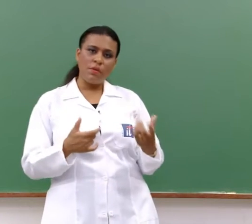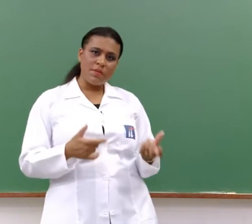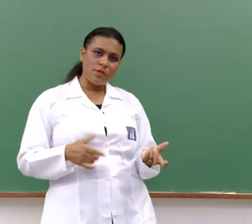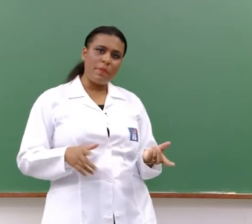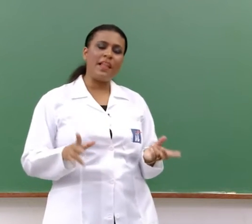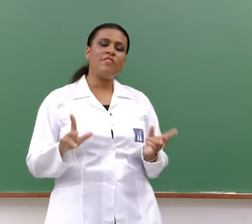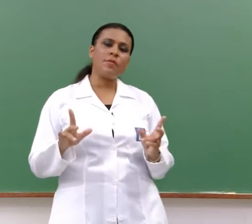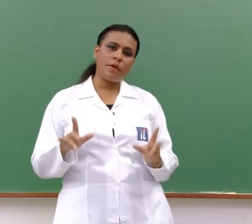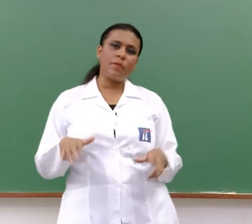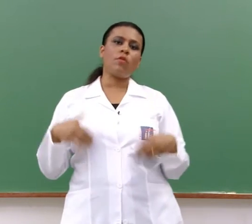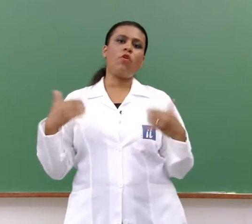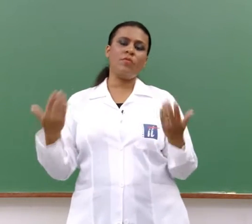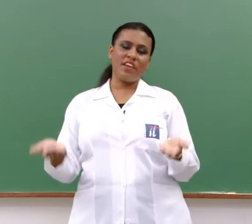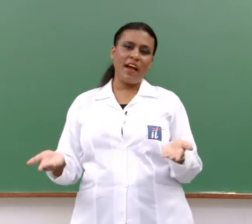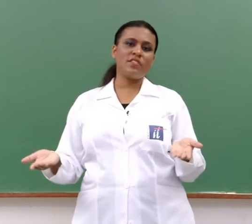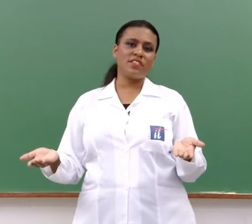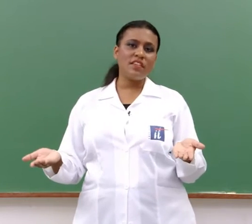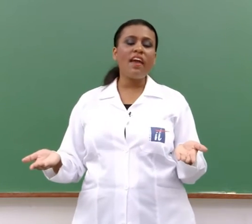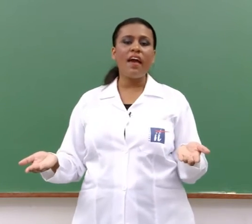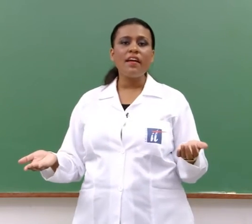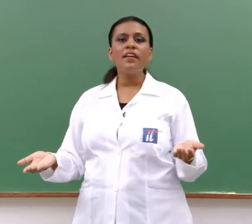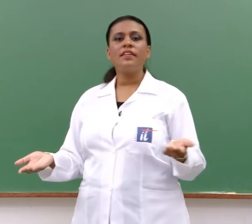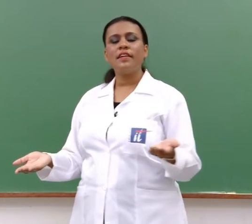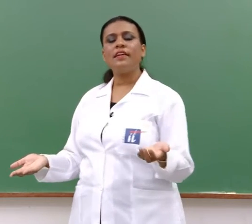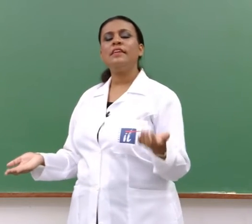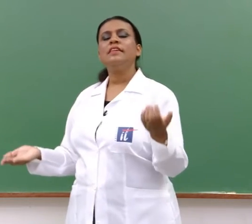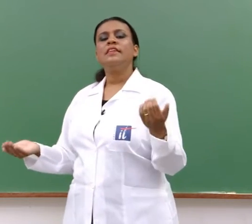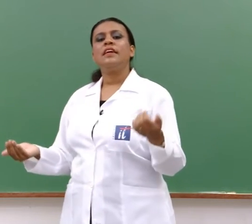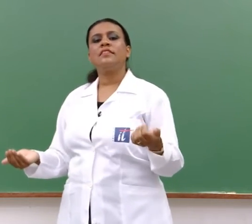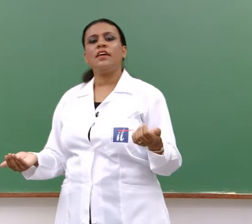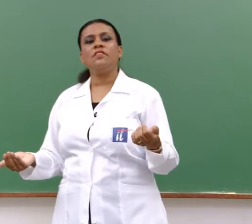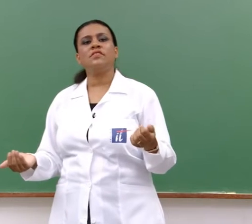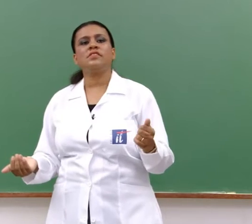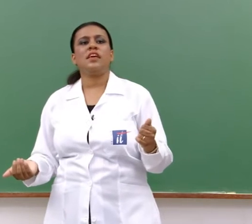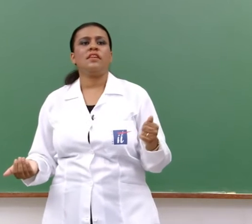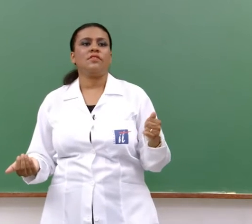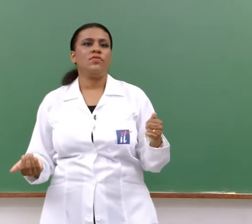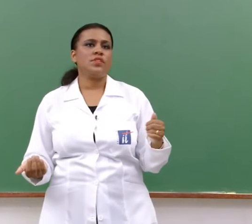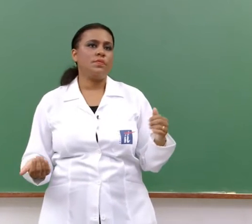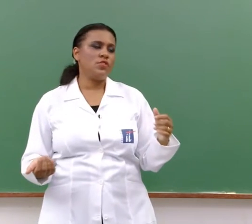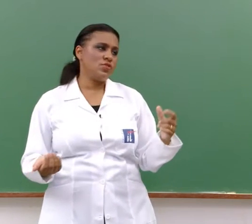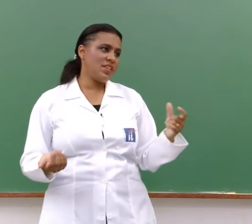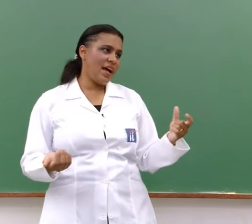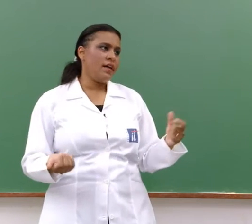mesma palavra para comunicar o que se quer, né? Então, assim, você pode usar...